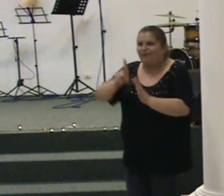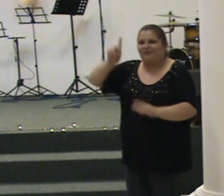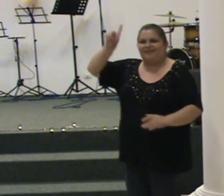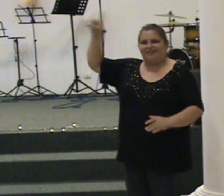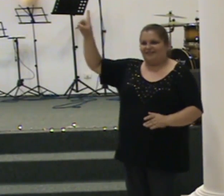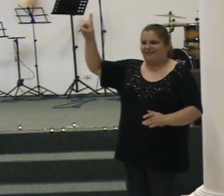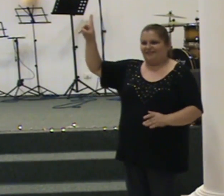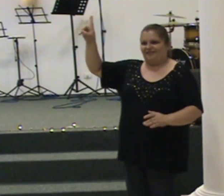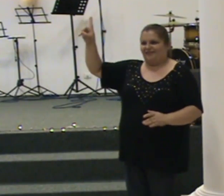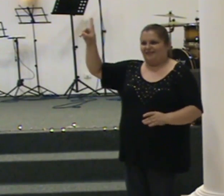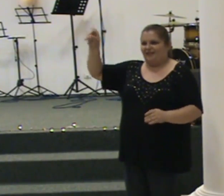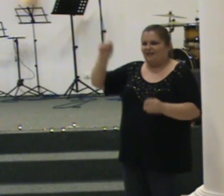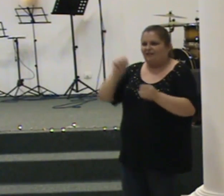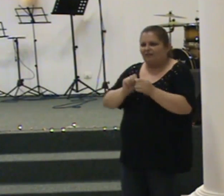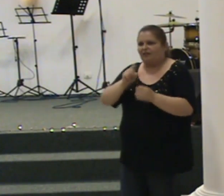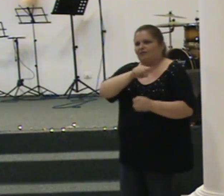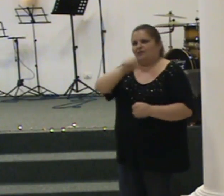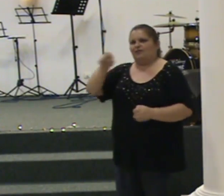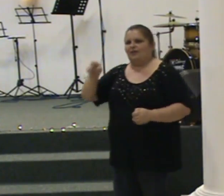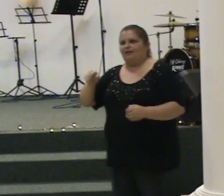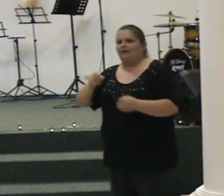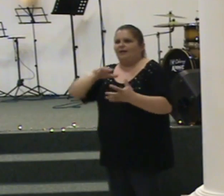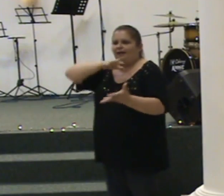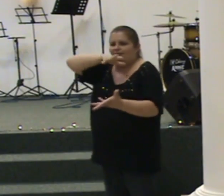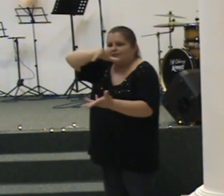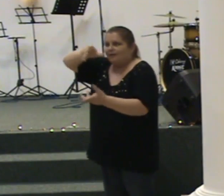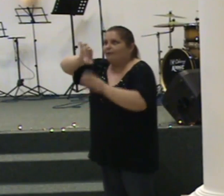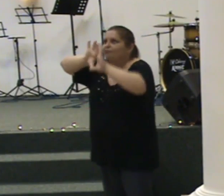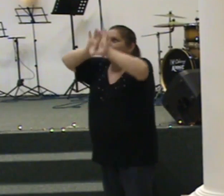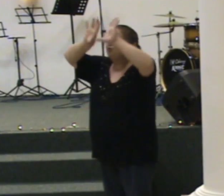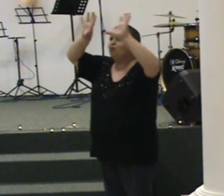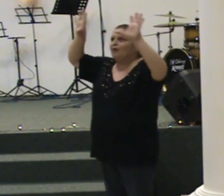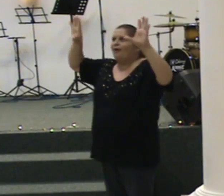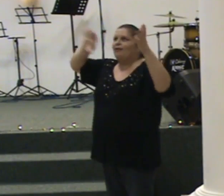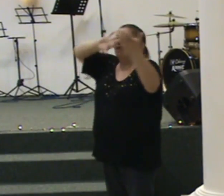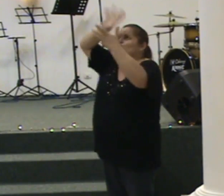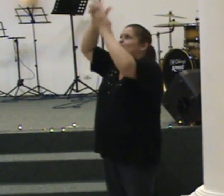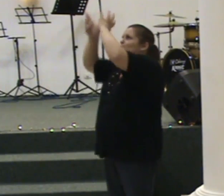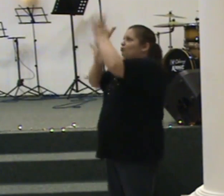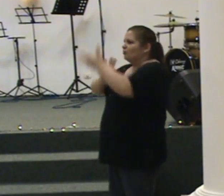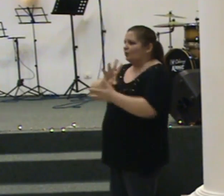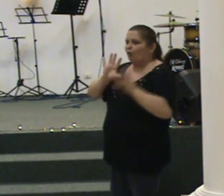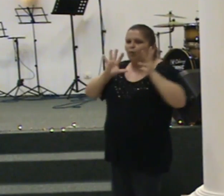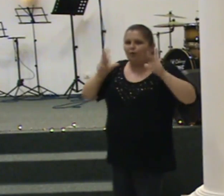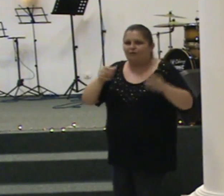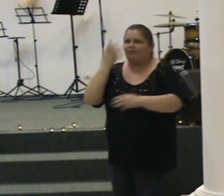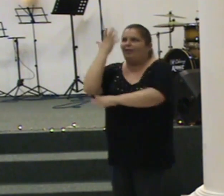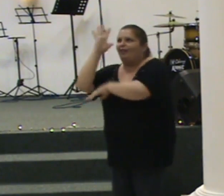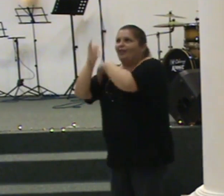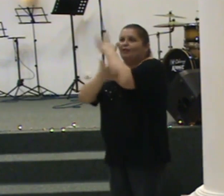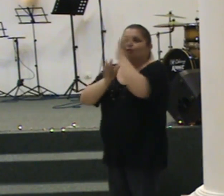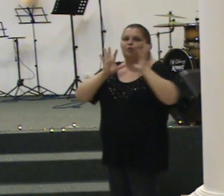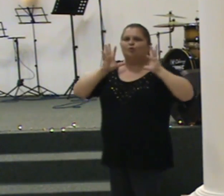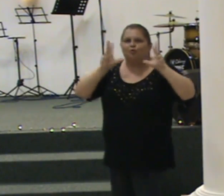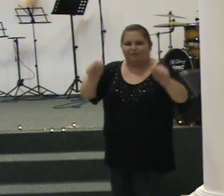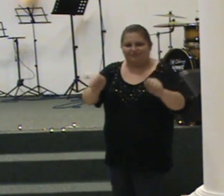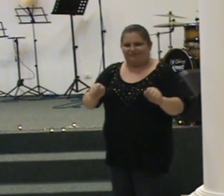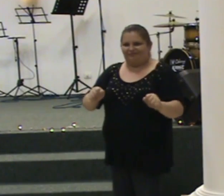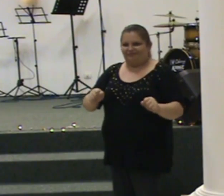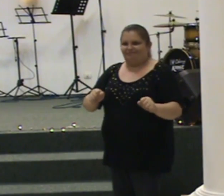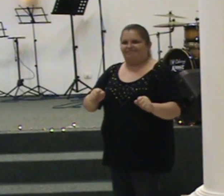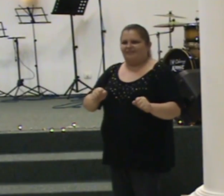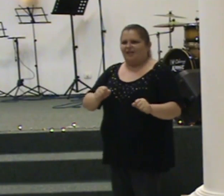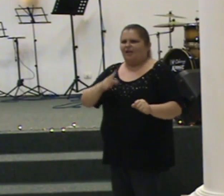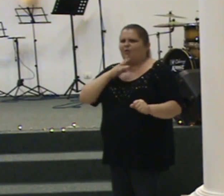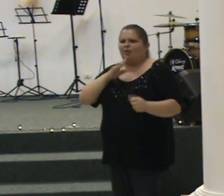te criou, aquele que fez o céu, a terra, fez todas as coisas que você conhece, visíveis e invisíveis, e aquilo que você